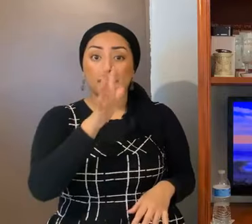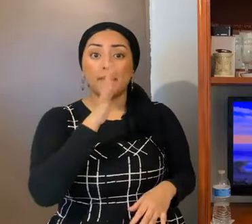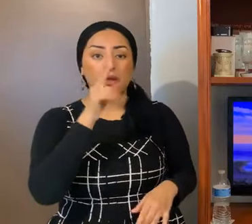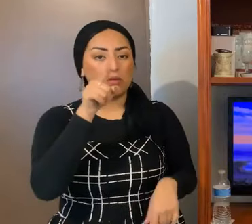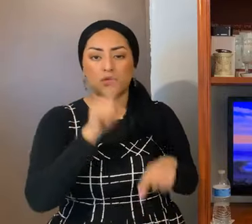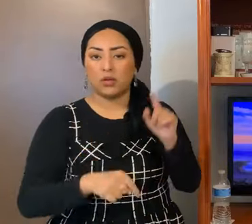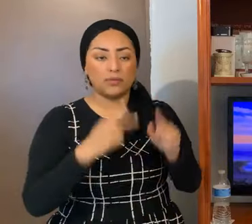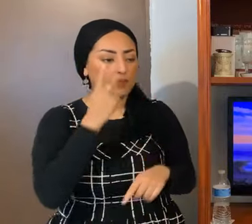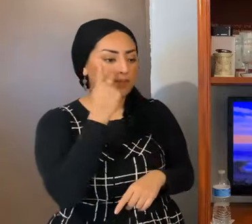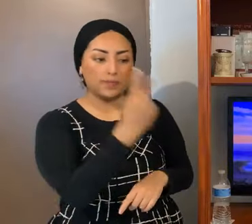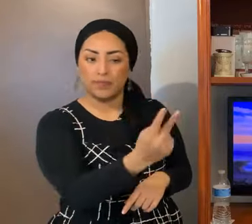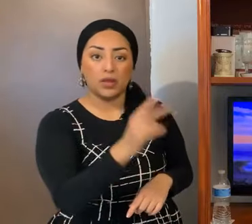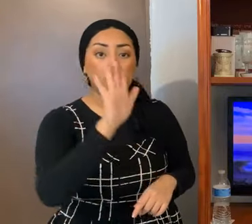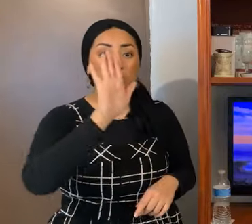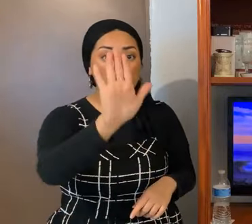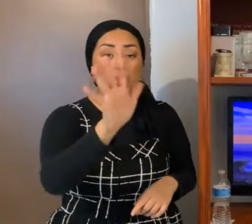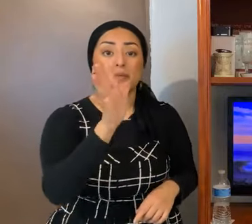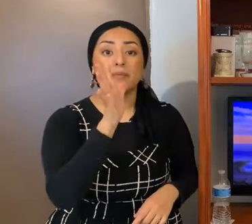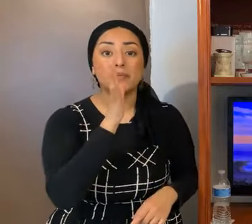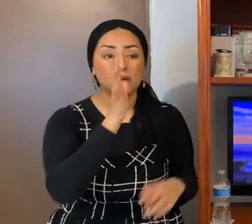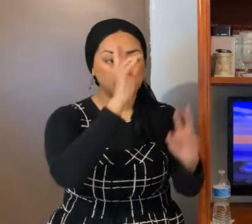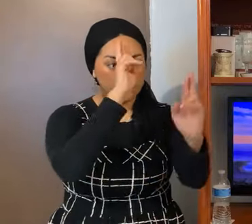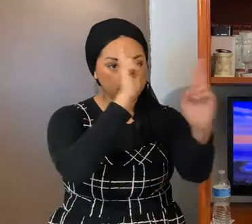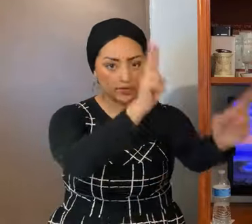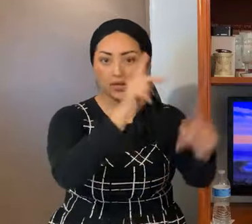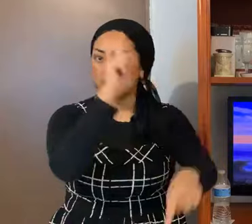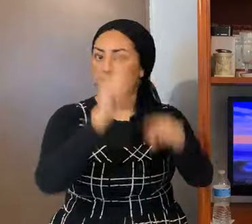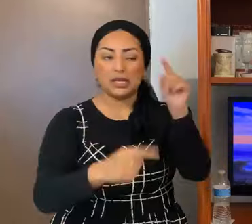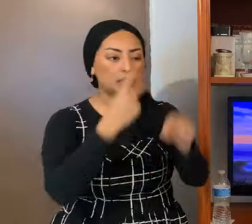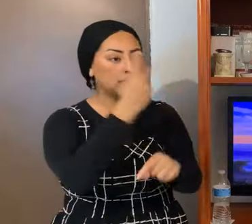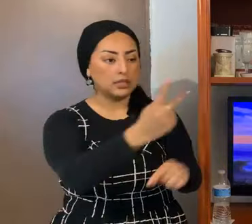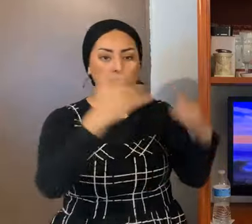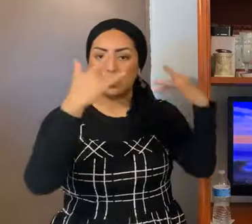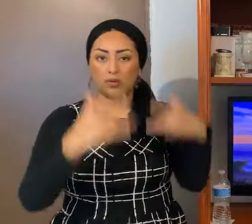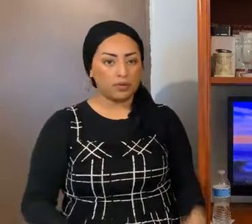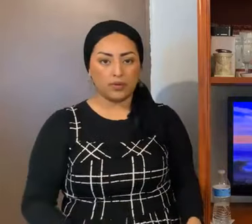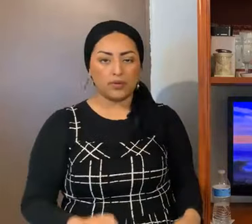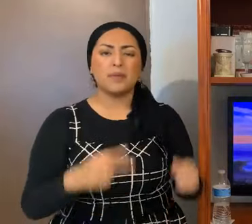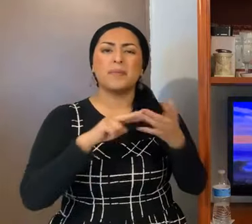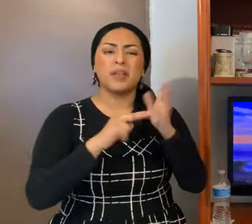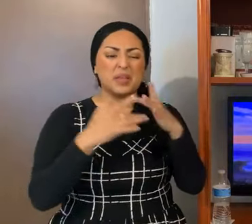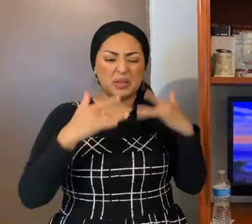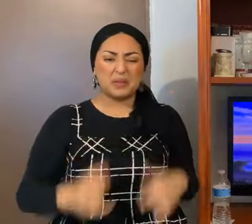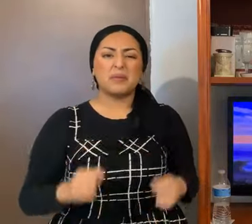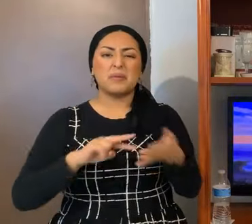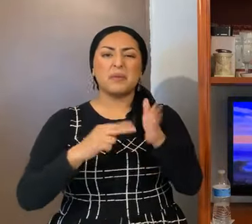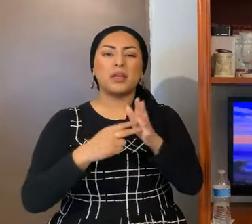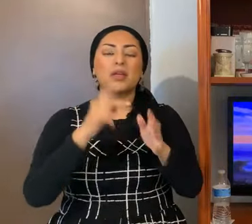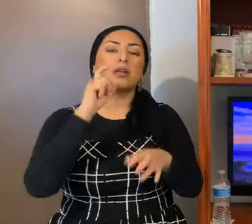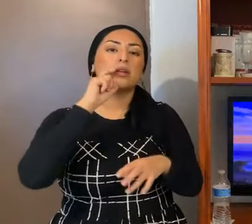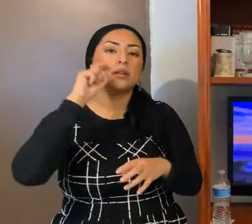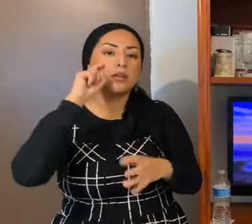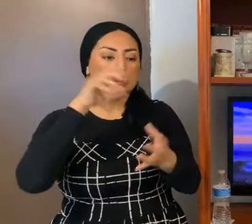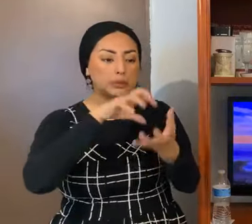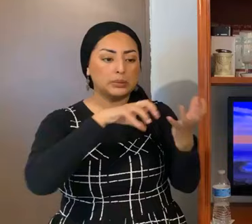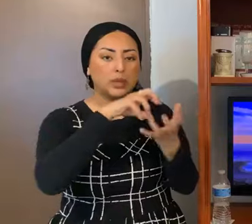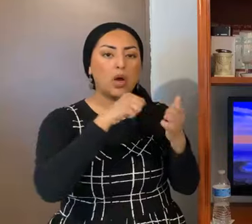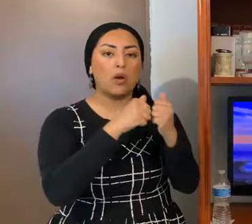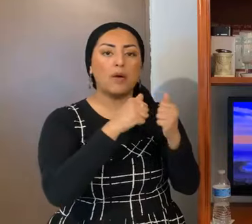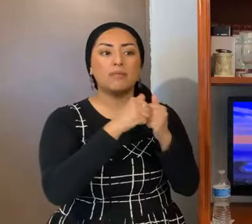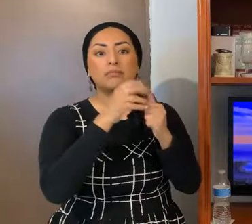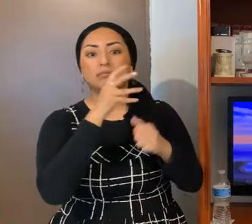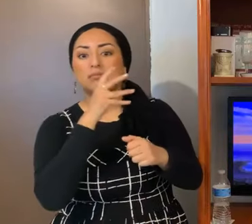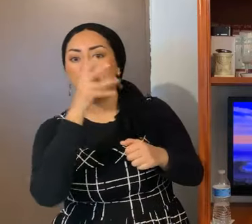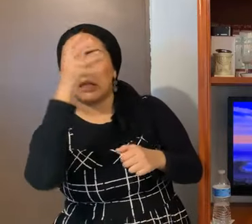no descubrirás. Tu madre no descubrirás su desnudez. Cuando se refiere a la desnudez, se refiere a tener relaciones íntimas,